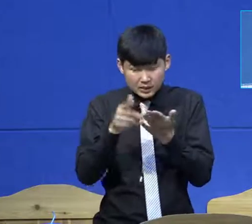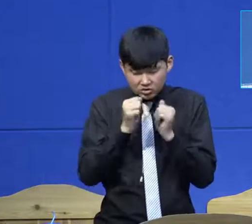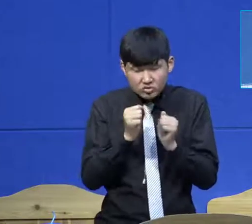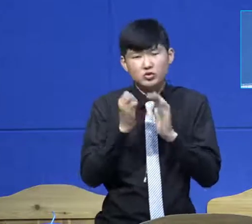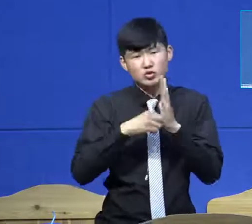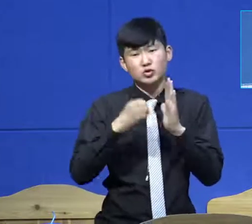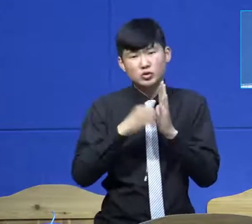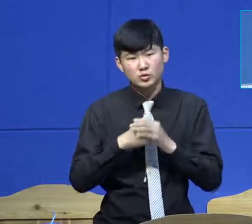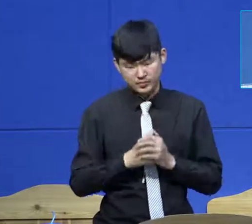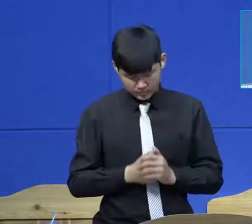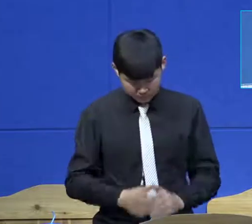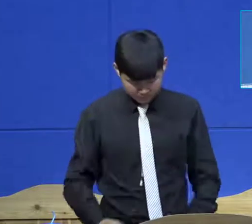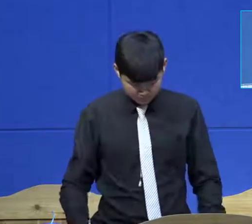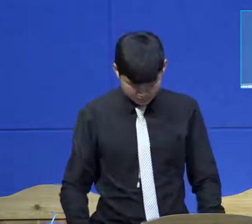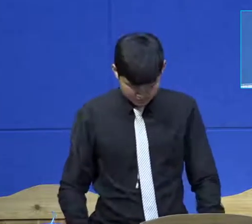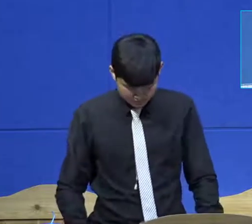ёстой.